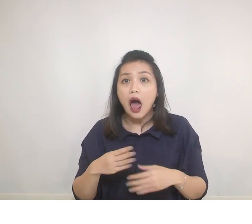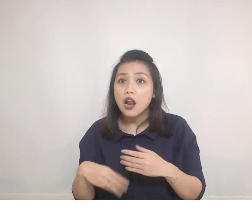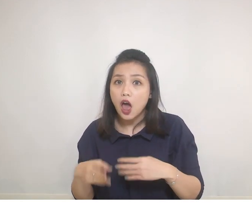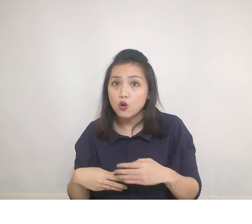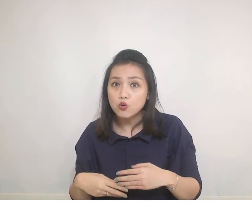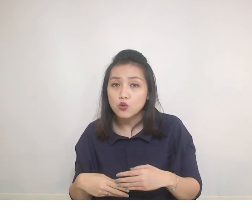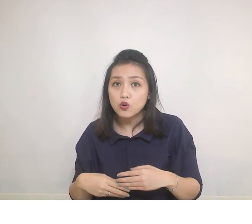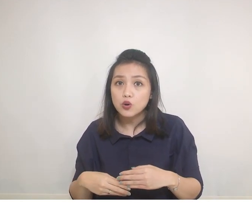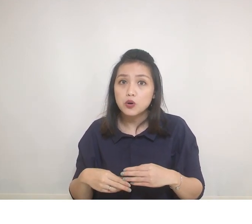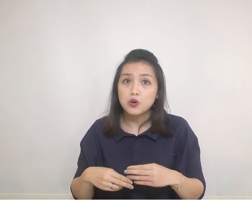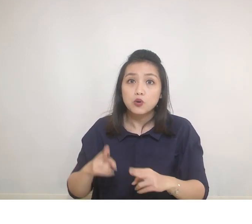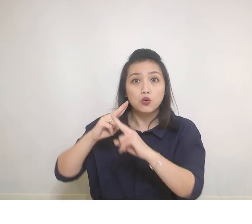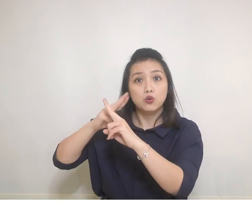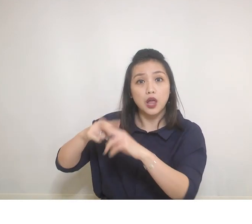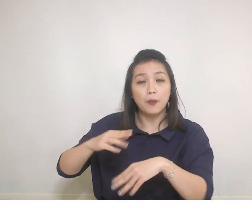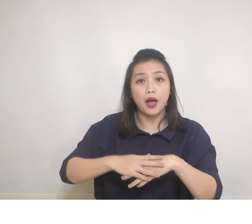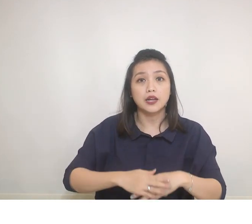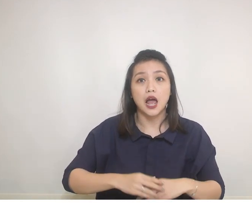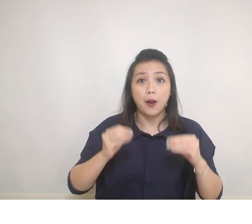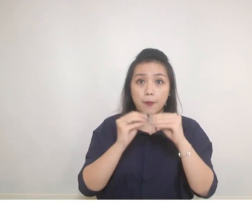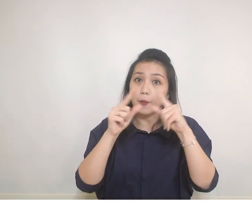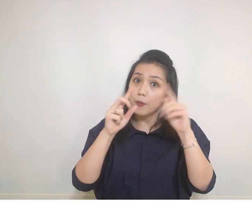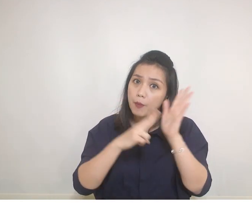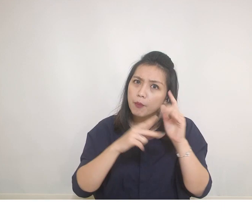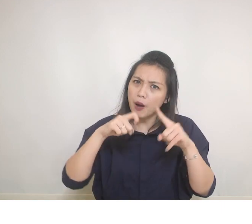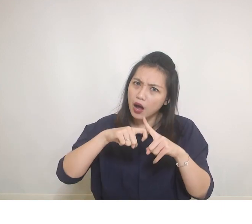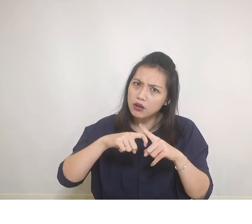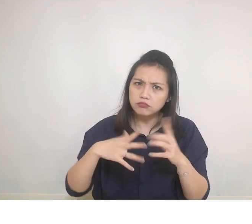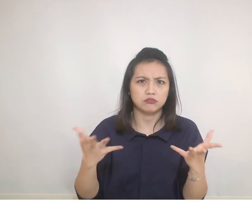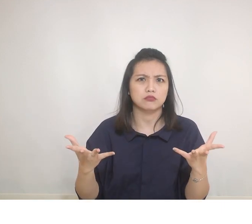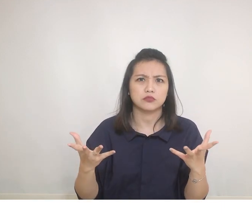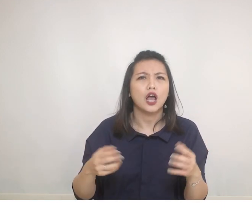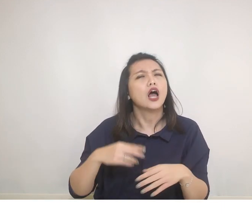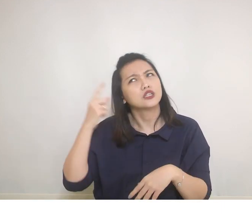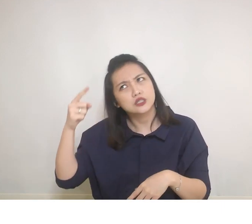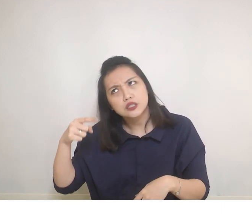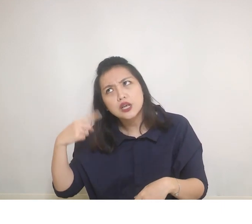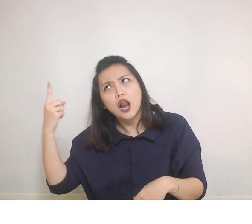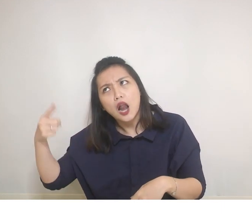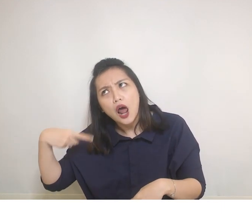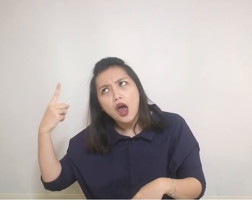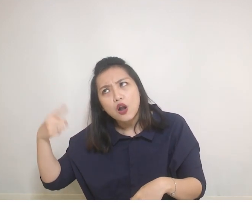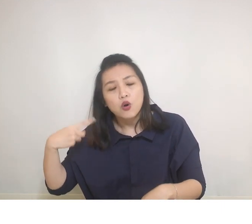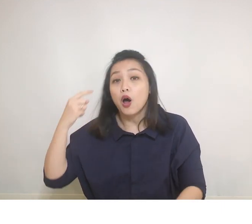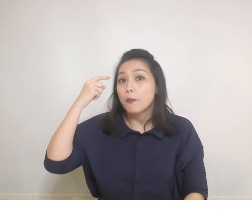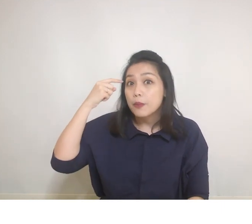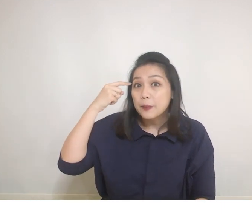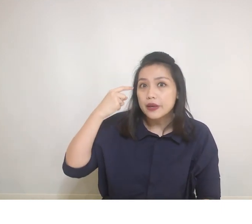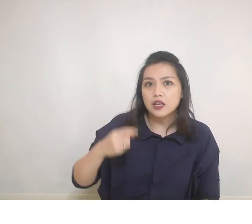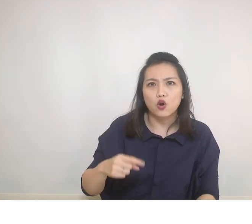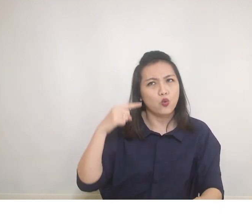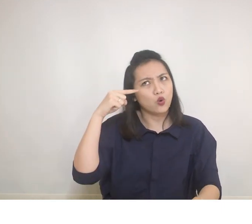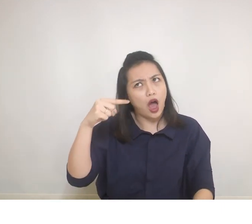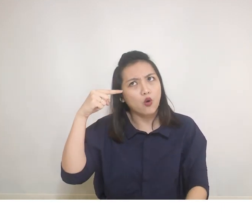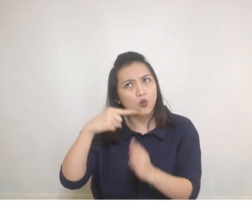Uang. Tapi saya waktu itu gak ngomong itu sih ya. Iya. Tak omongin gitu tambah marah kali ya. Maafkan ya.